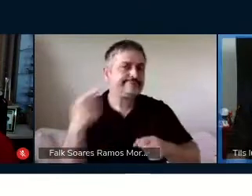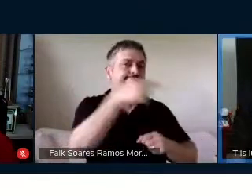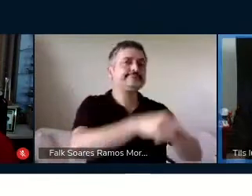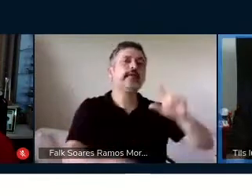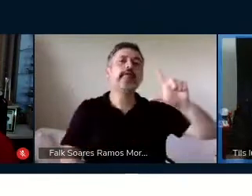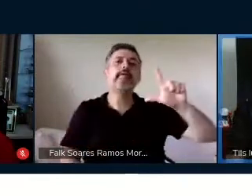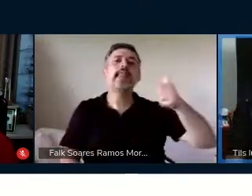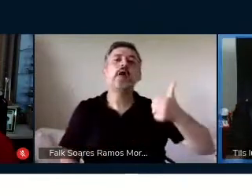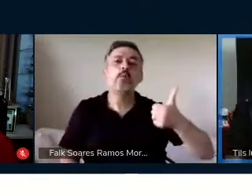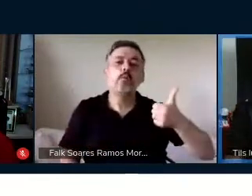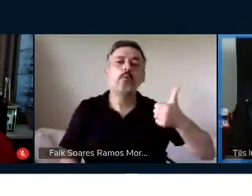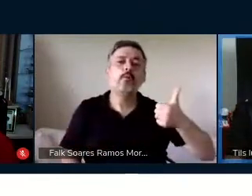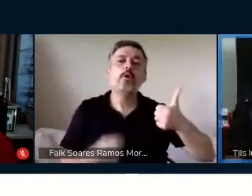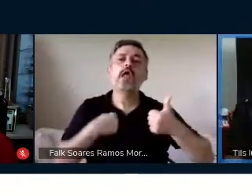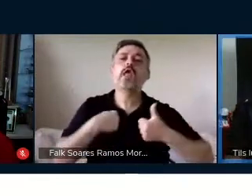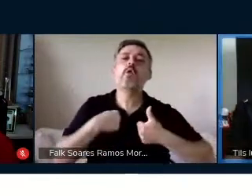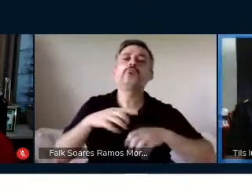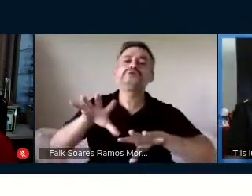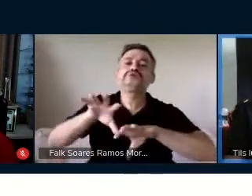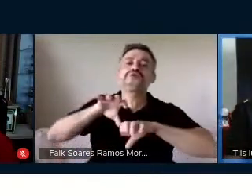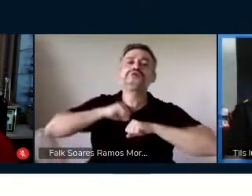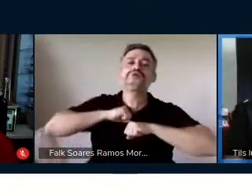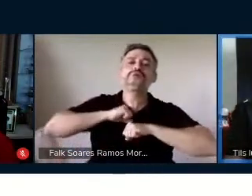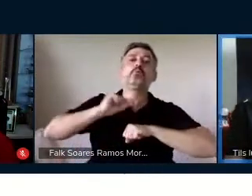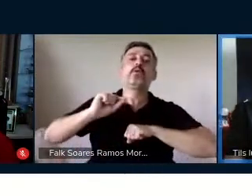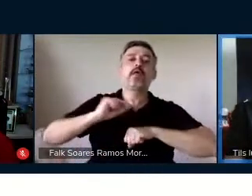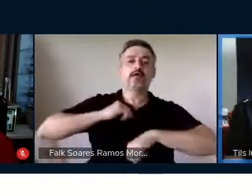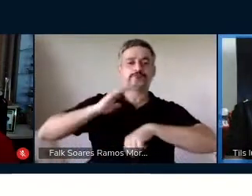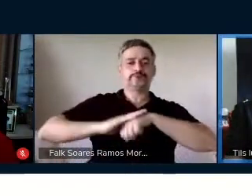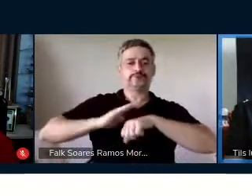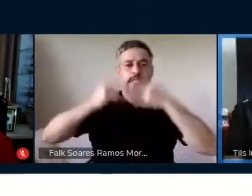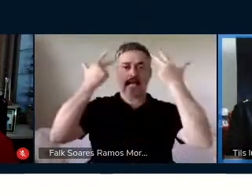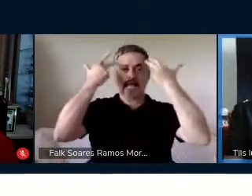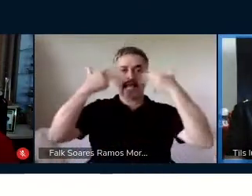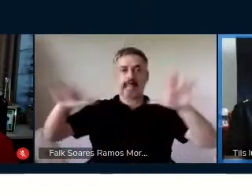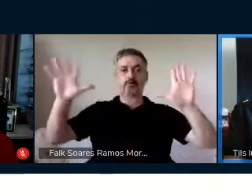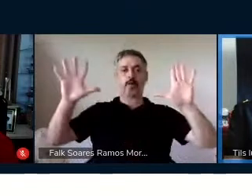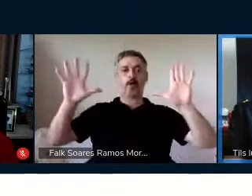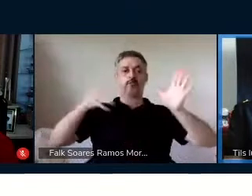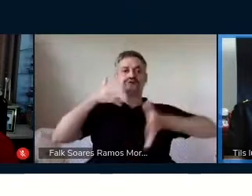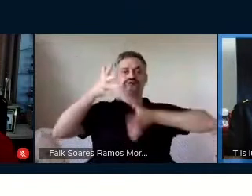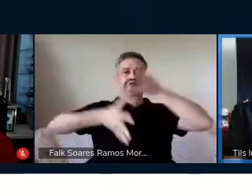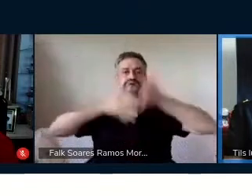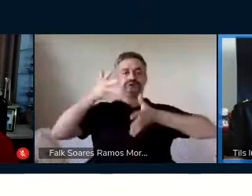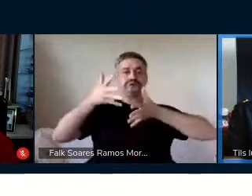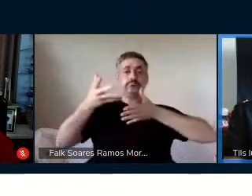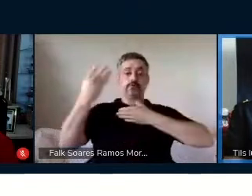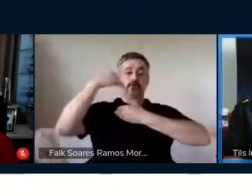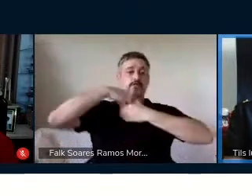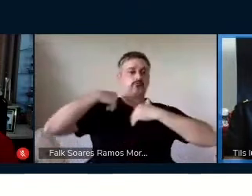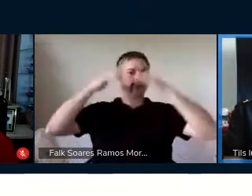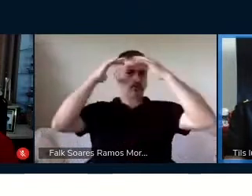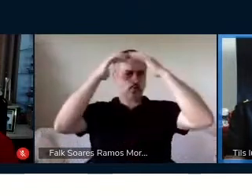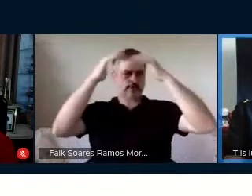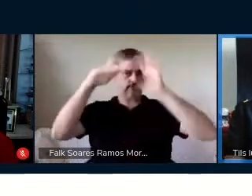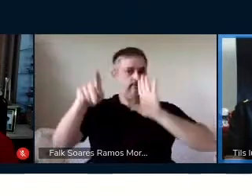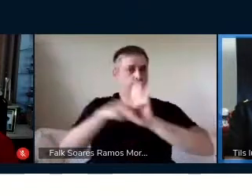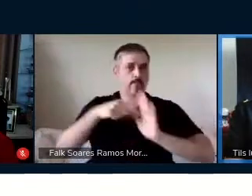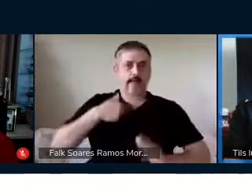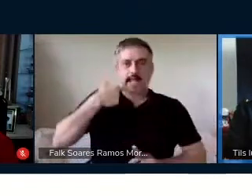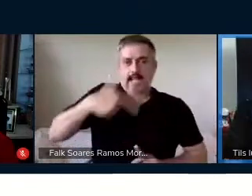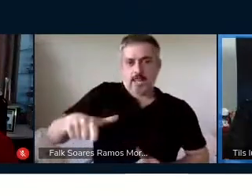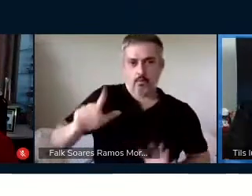Então, política, passamos então para política de língua, política linguística. Seria esse